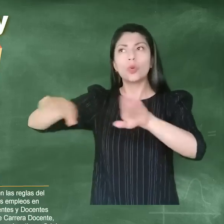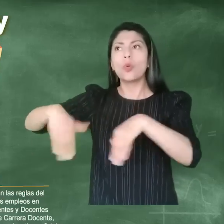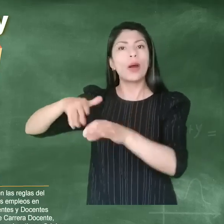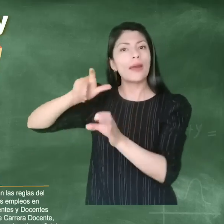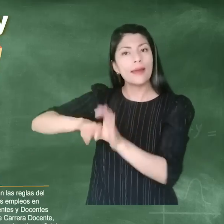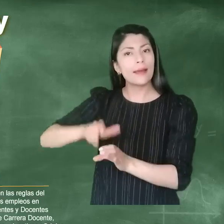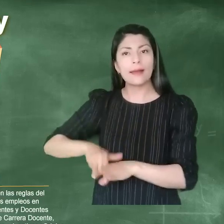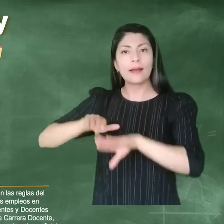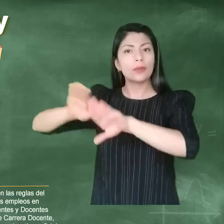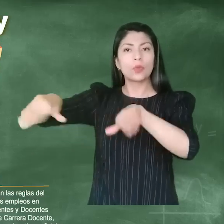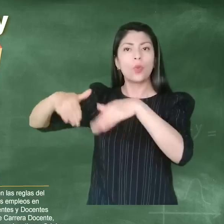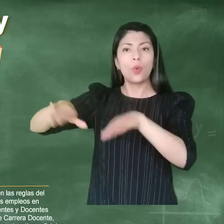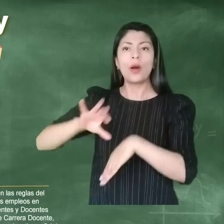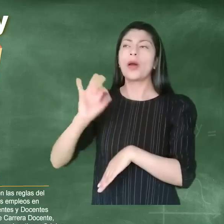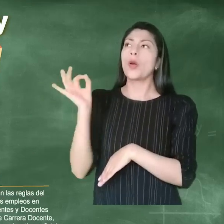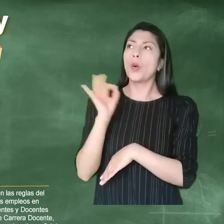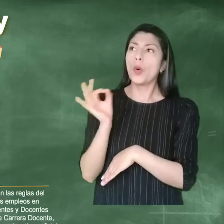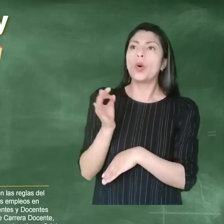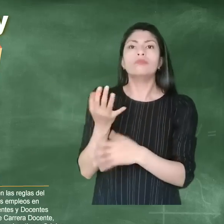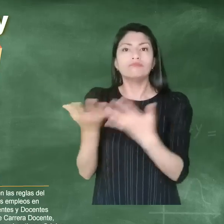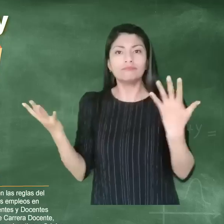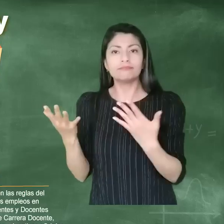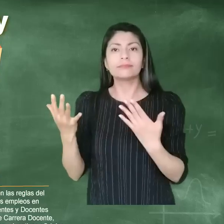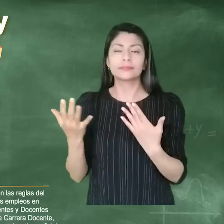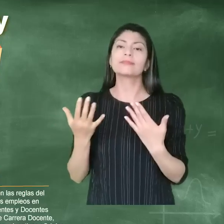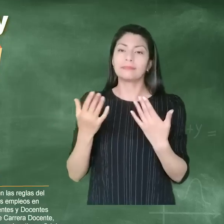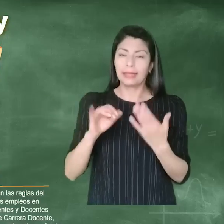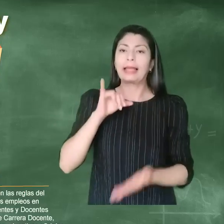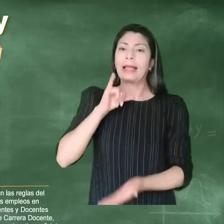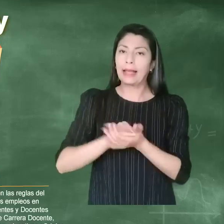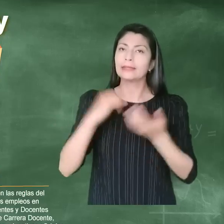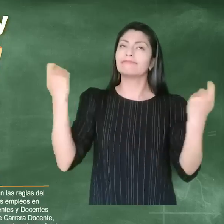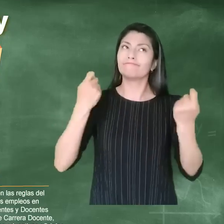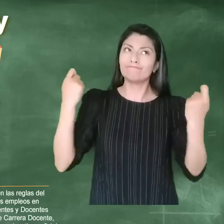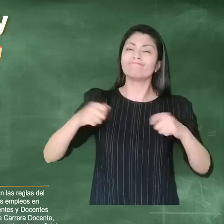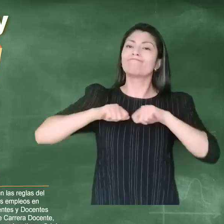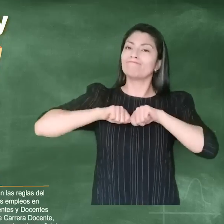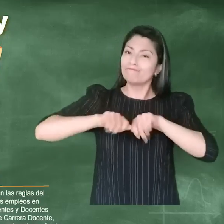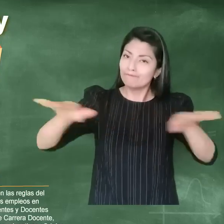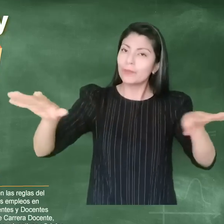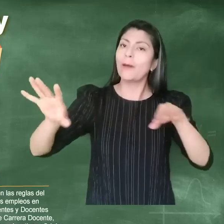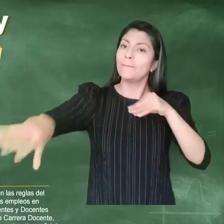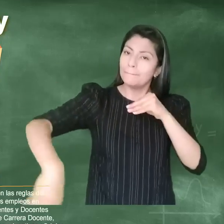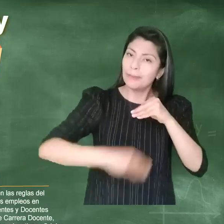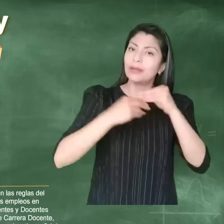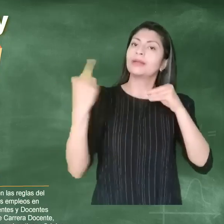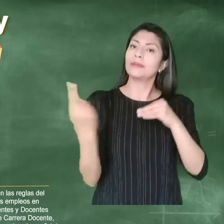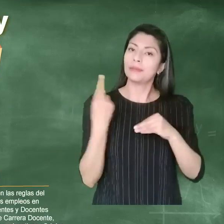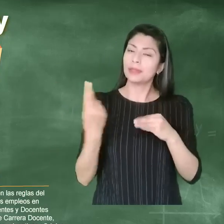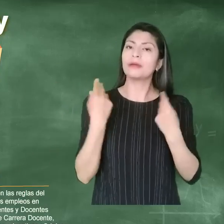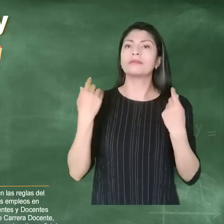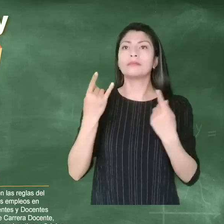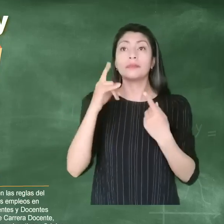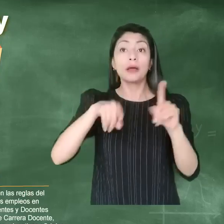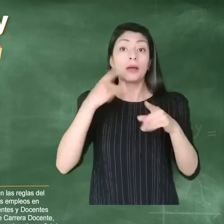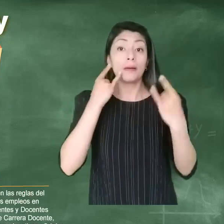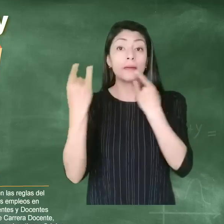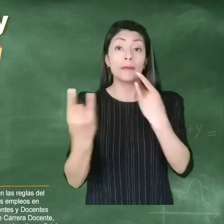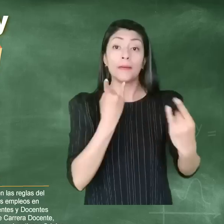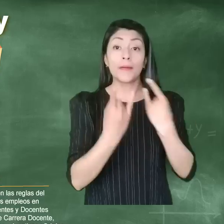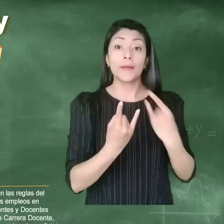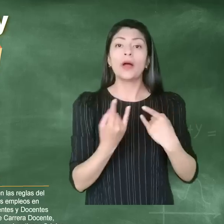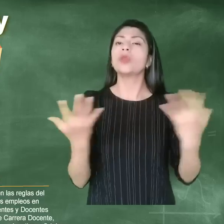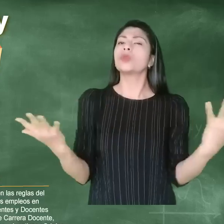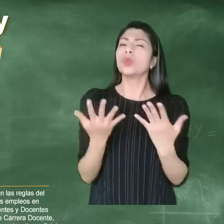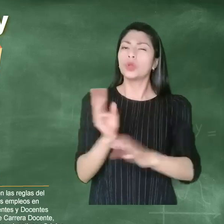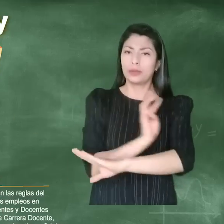la CNSC podrá ampliar el plazo de inscripciones, lo cual se divulgará en oportunidad a los interesados en la